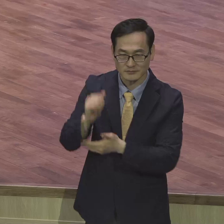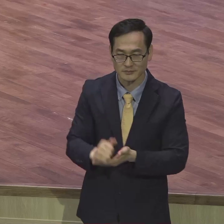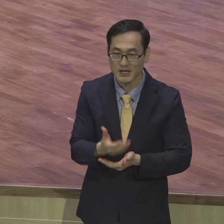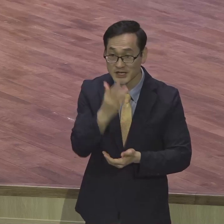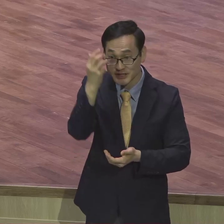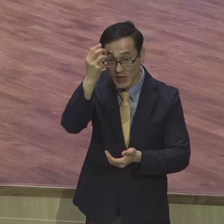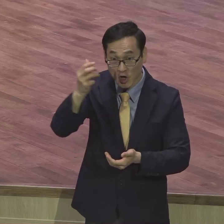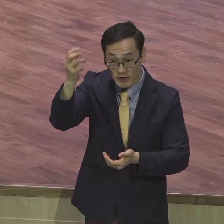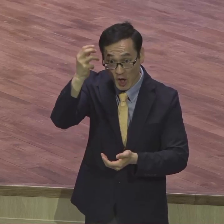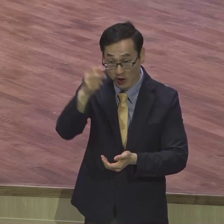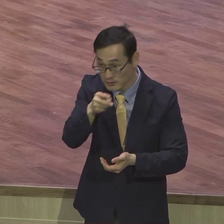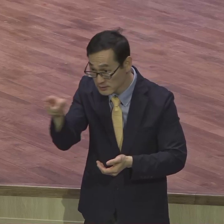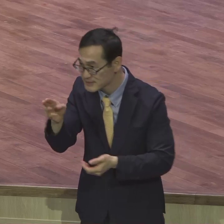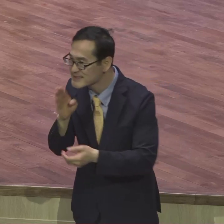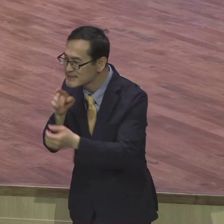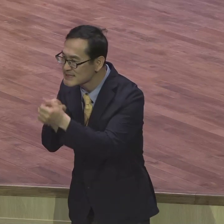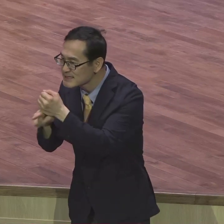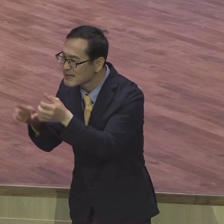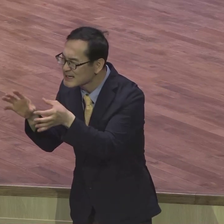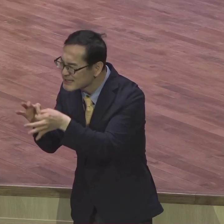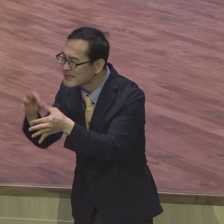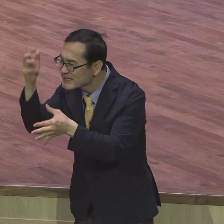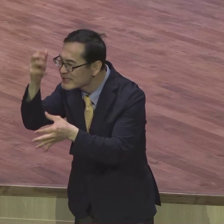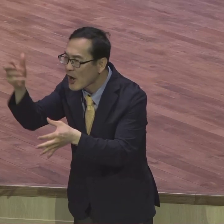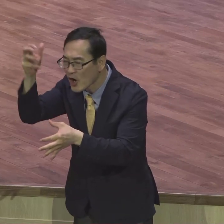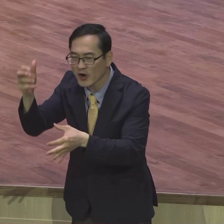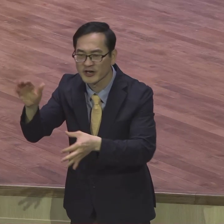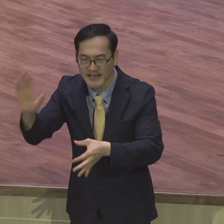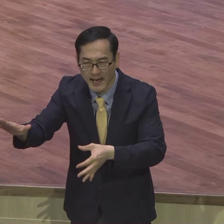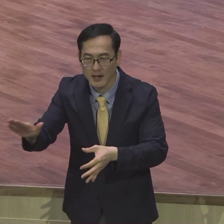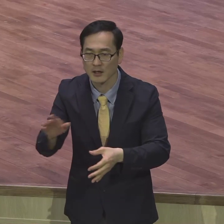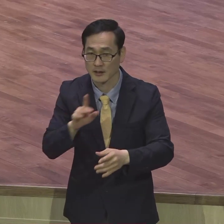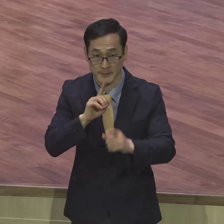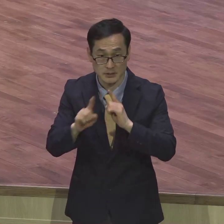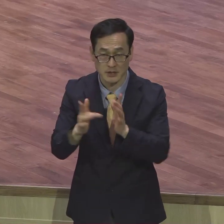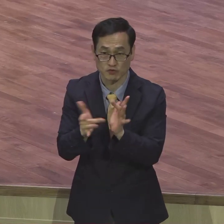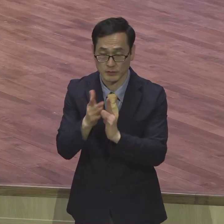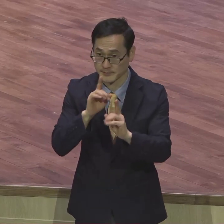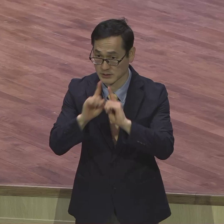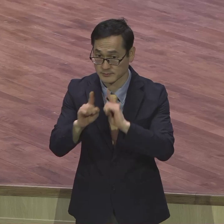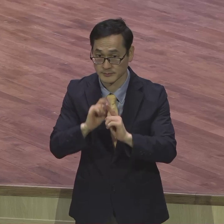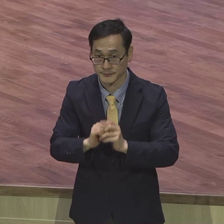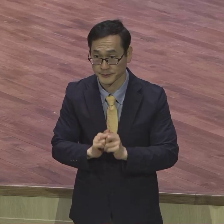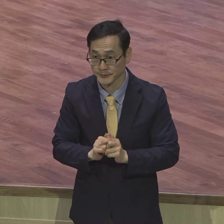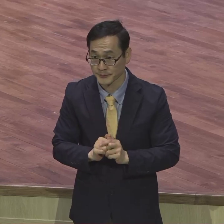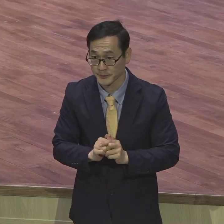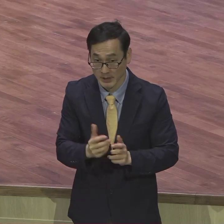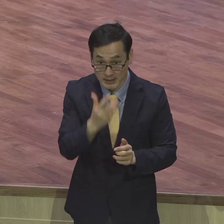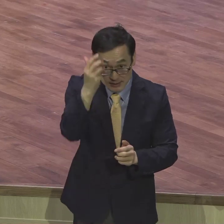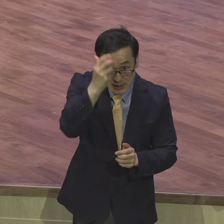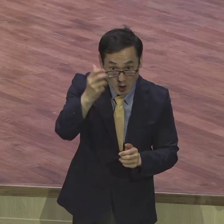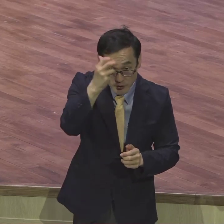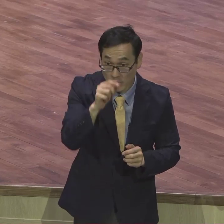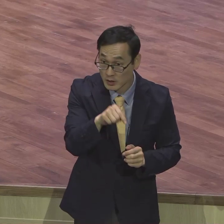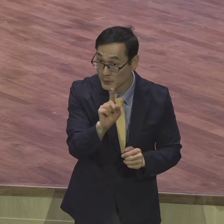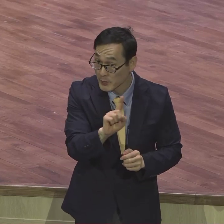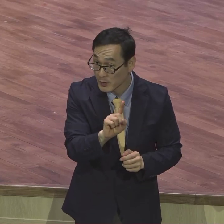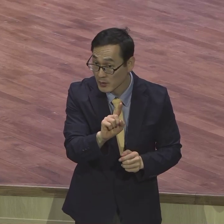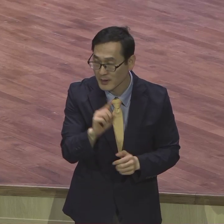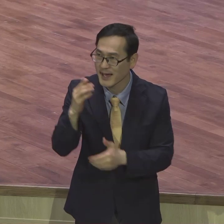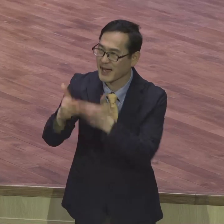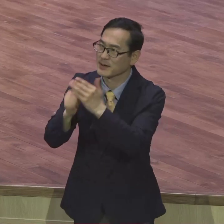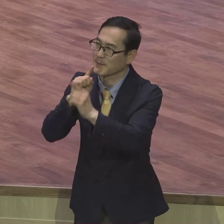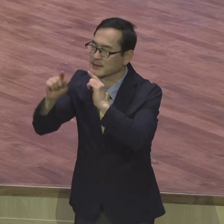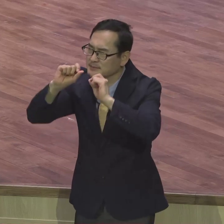진리의 영이라고 계속 강조했어요. 성령은 진리의 영이다. 쉽게 설명하면 성령은 우리에게 하나님의